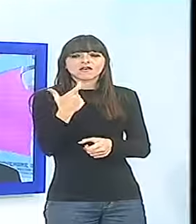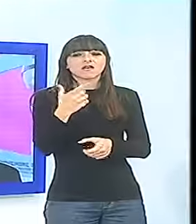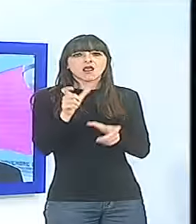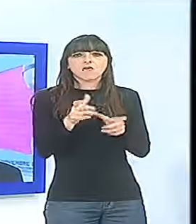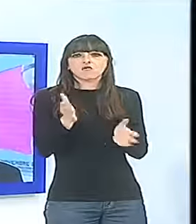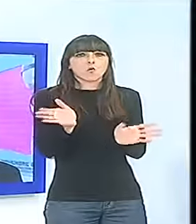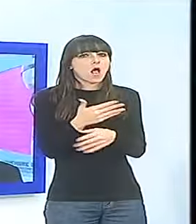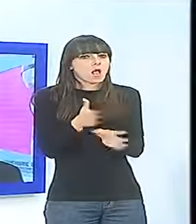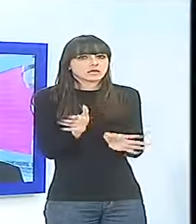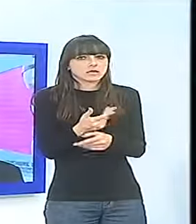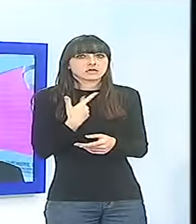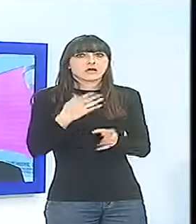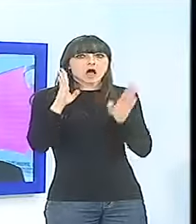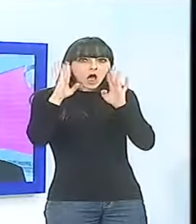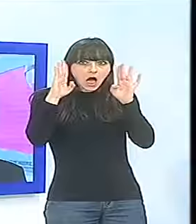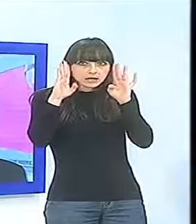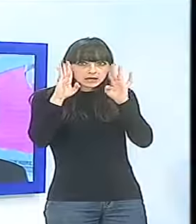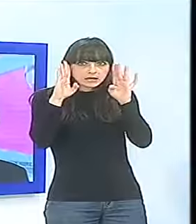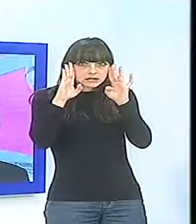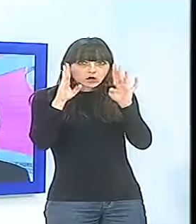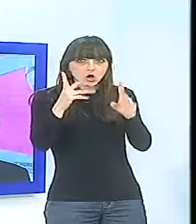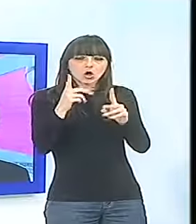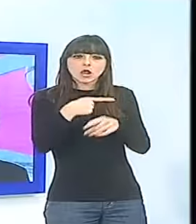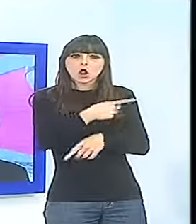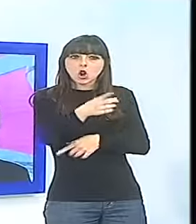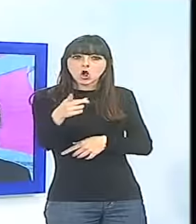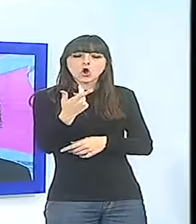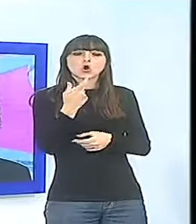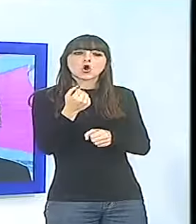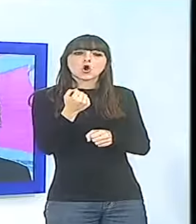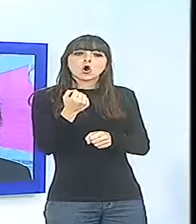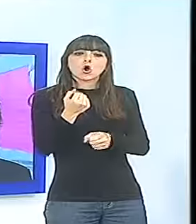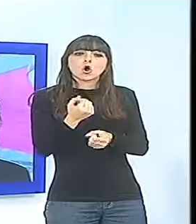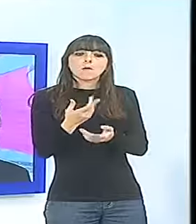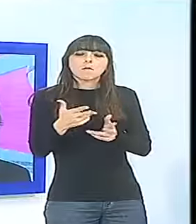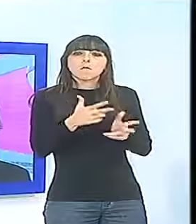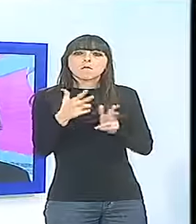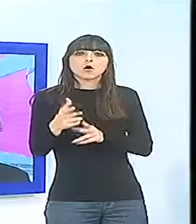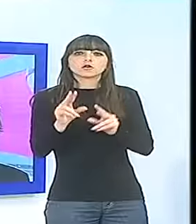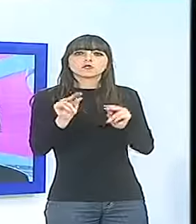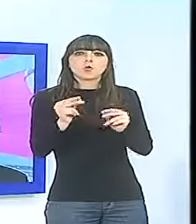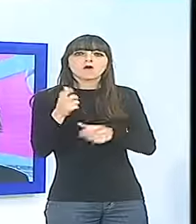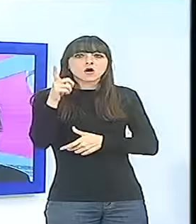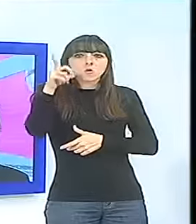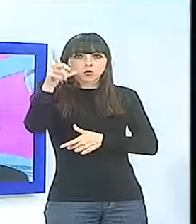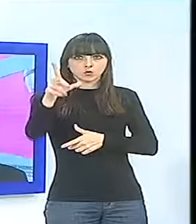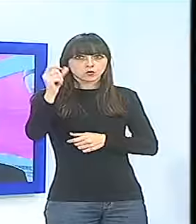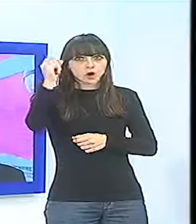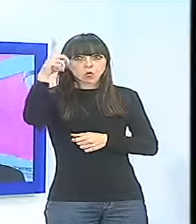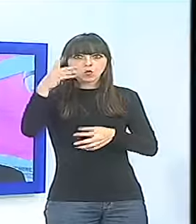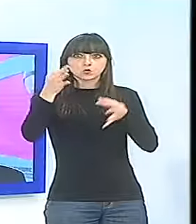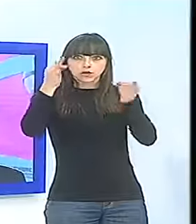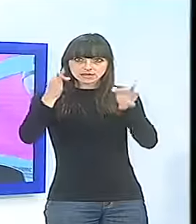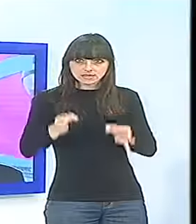state attenti. E la seconda cosa è perché loro saranno i portatori di una nuova cultura, che è la cultura della sicurezza.